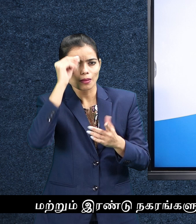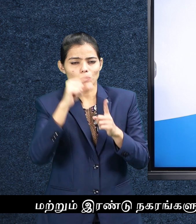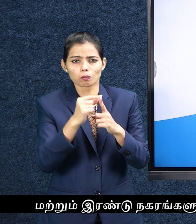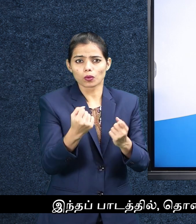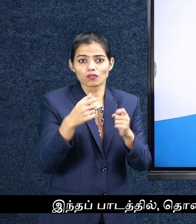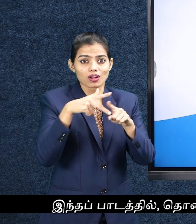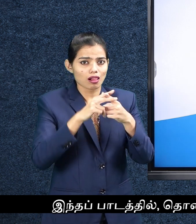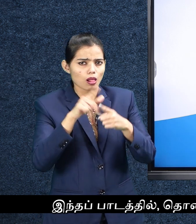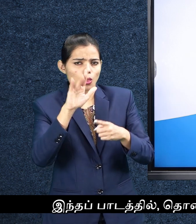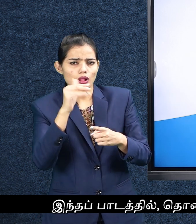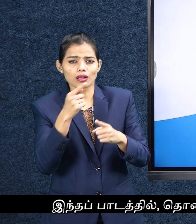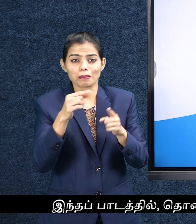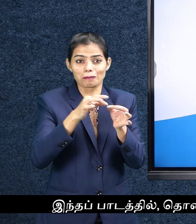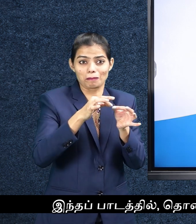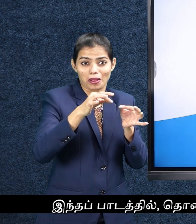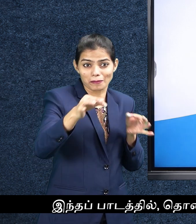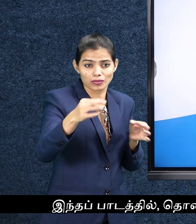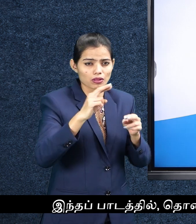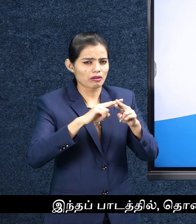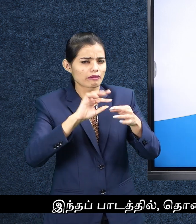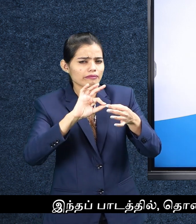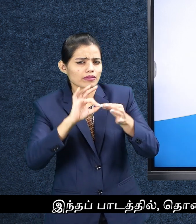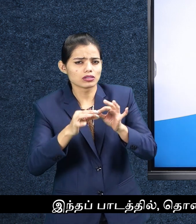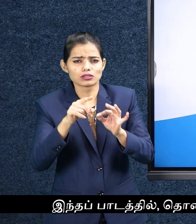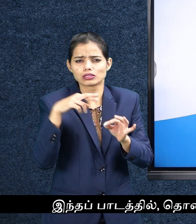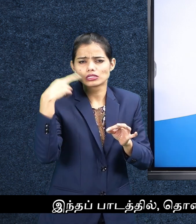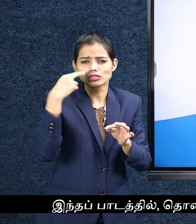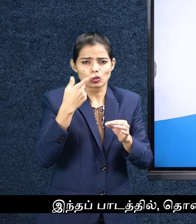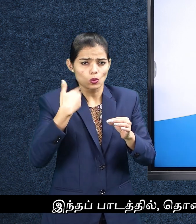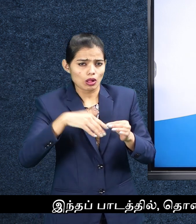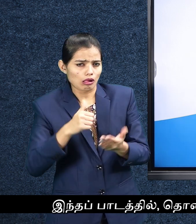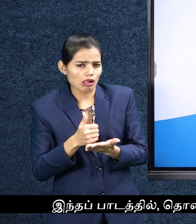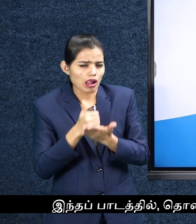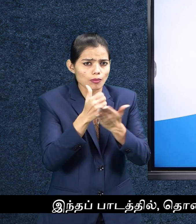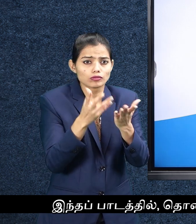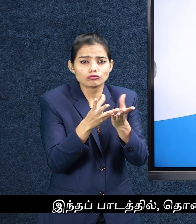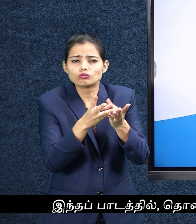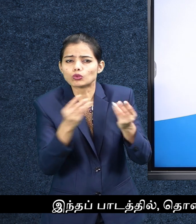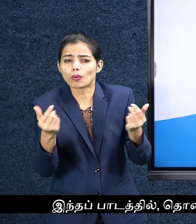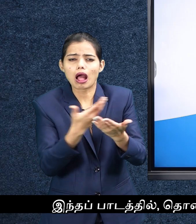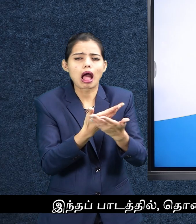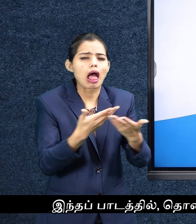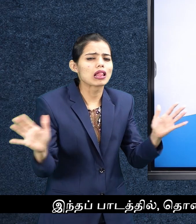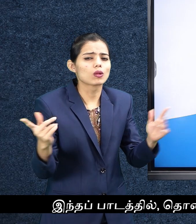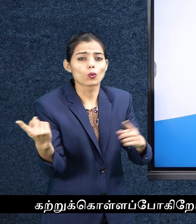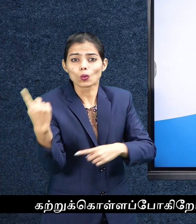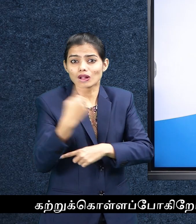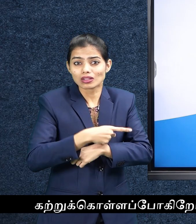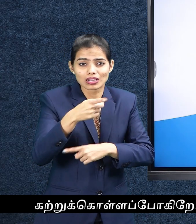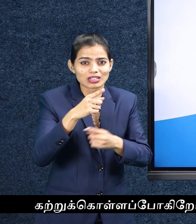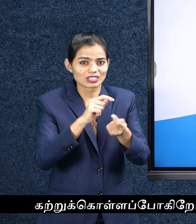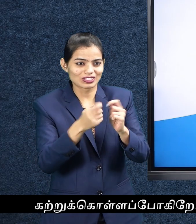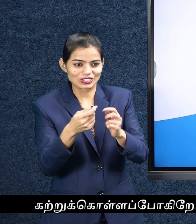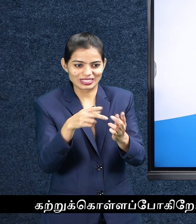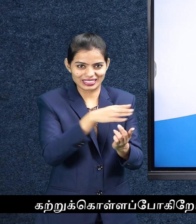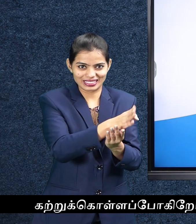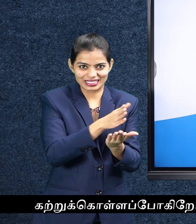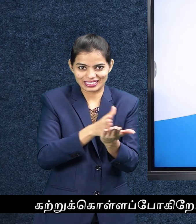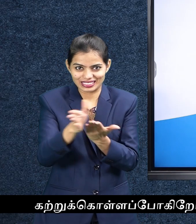வேண்டும். இந்த பாடத்தில் தொலைவு சூத்திரம் எனப்படும் சக்தி வாய்ந்த கருவியை கற்றுக்கொள்ள போகிறோம். இது